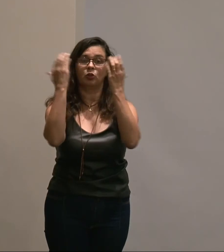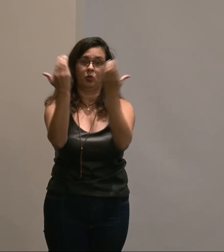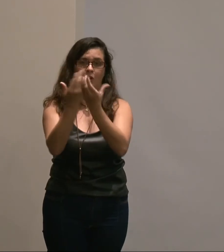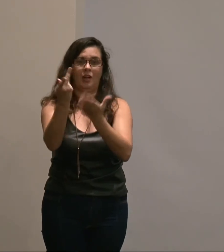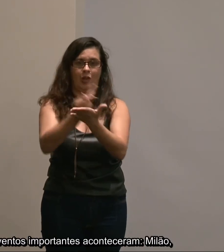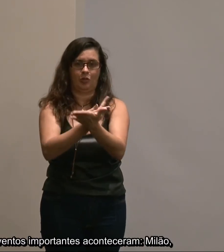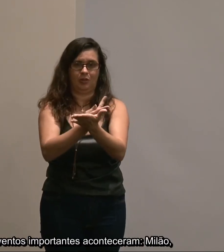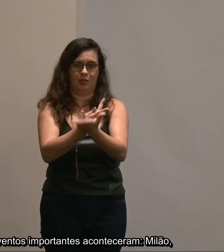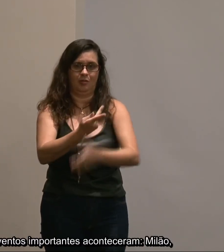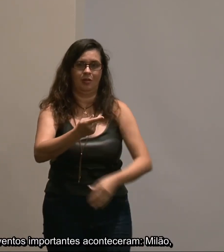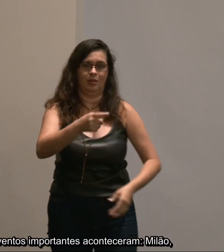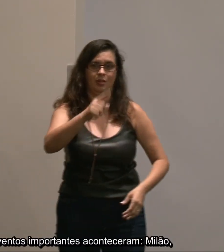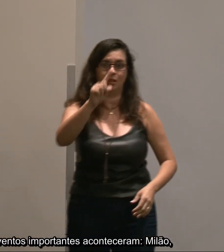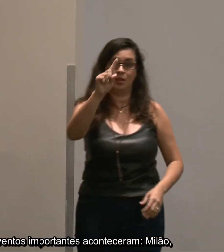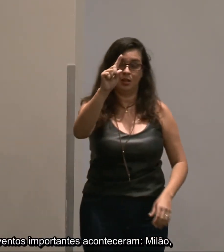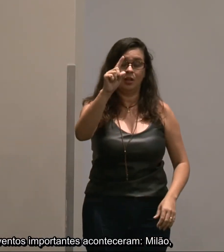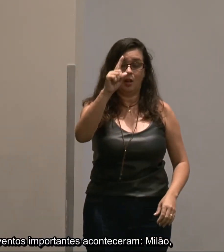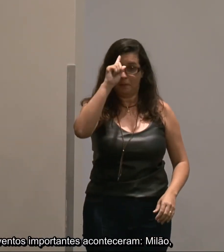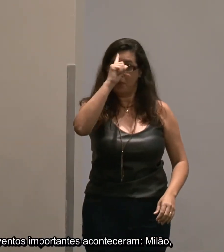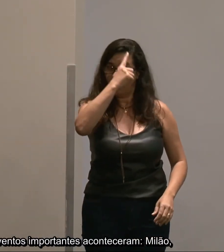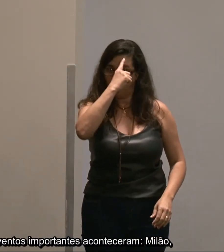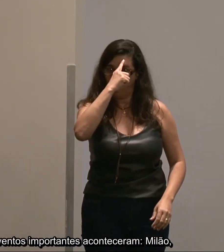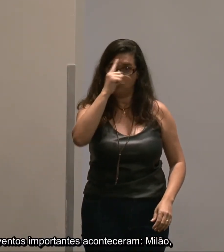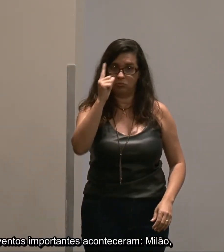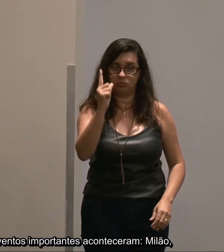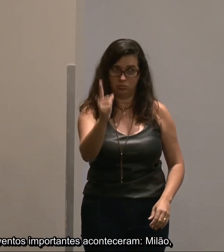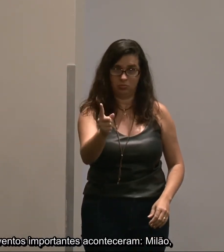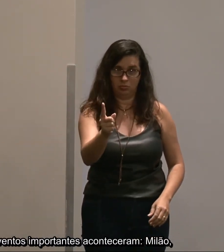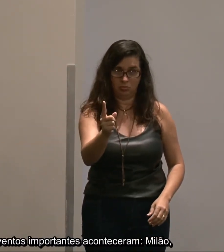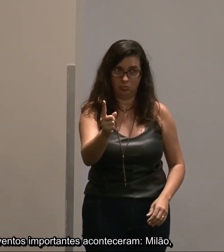três eventos importantes aconteceram Milão